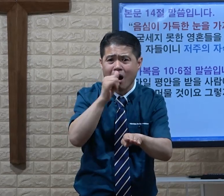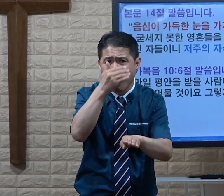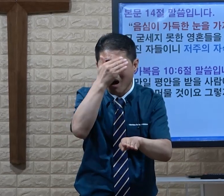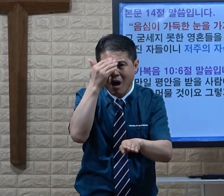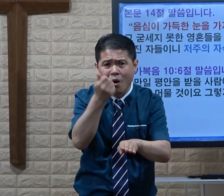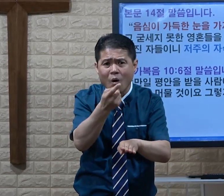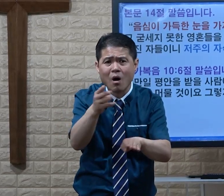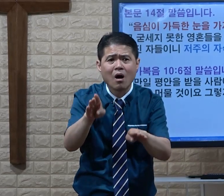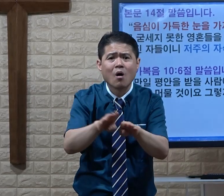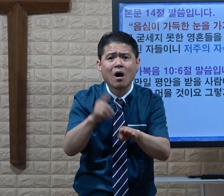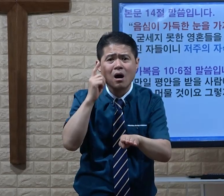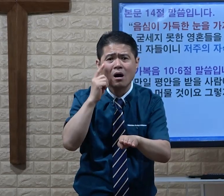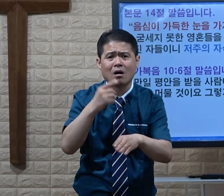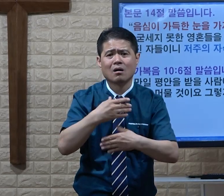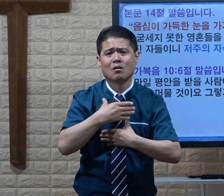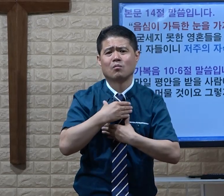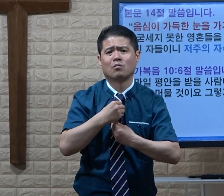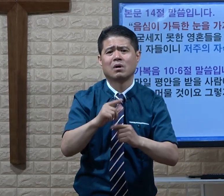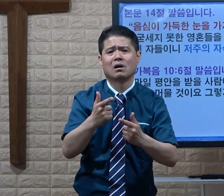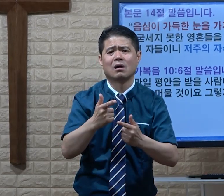않다면 어떻게 사람들이 올까요?